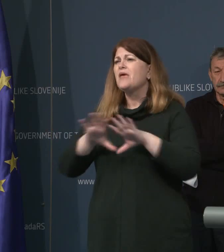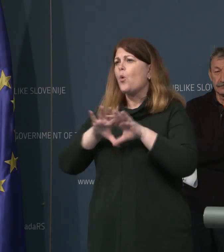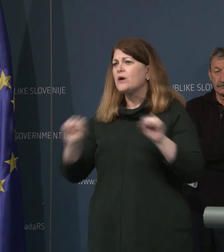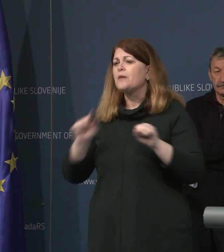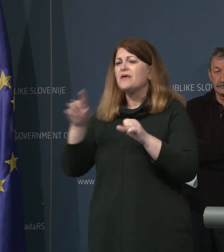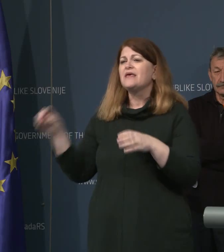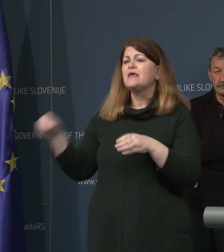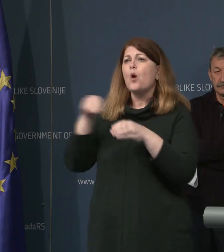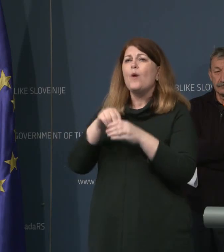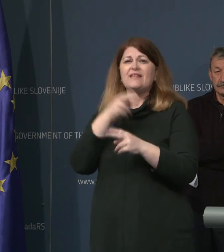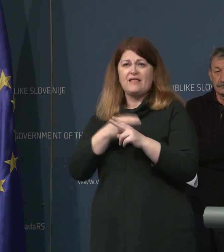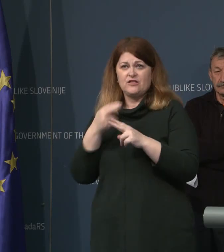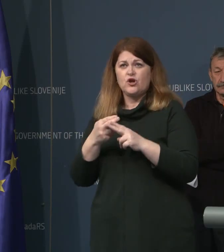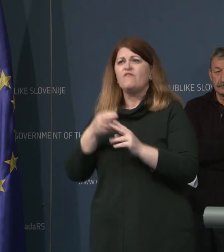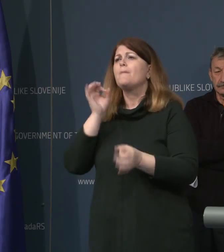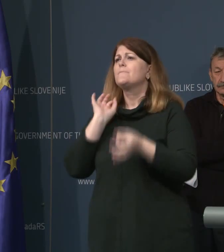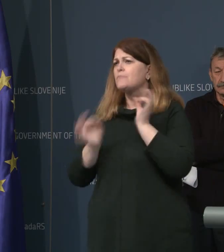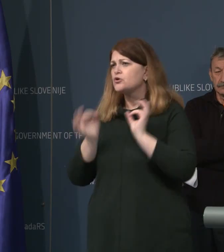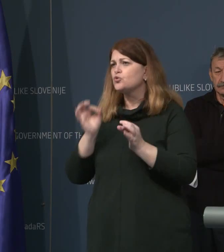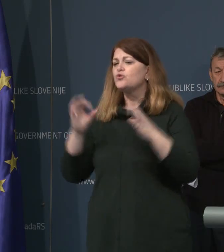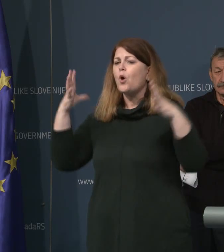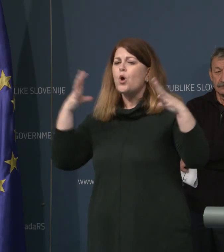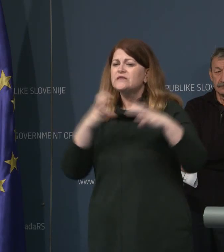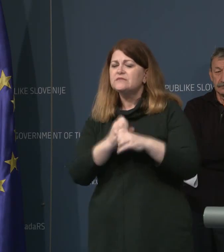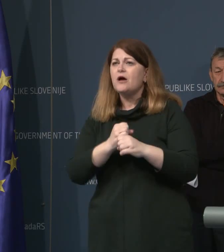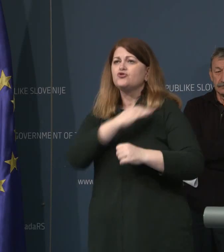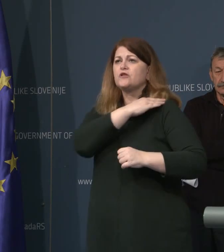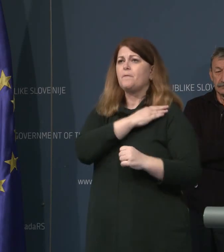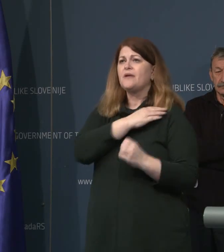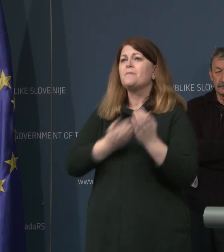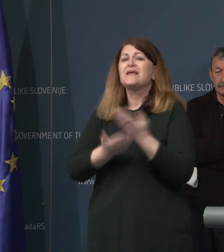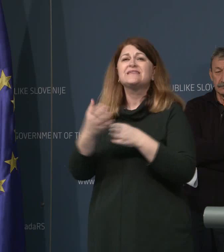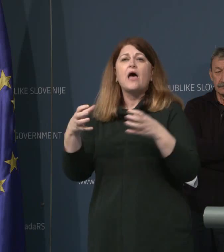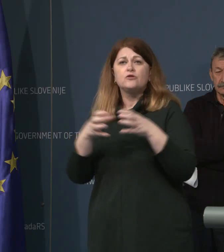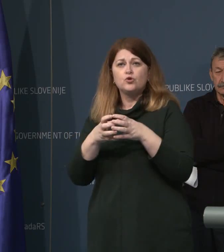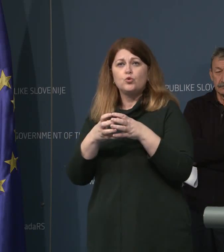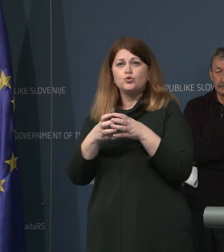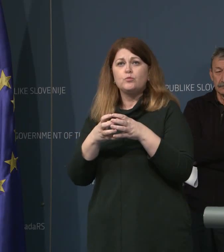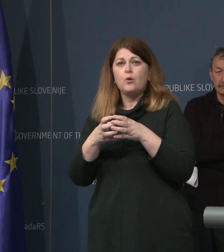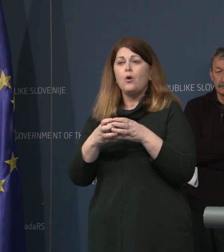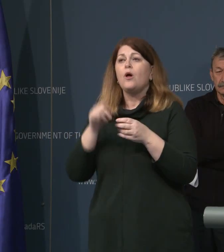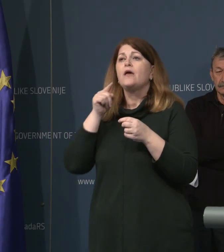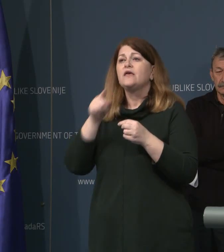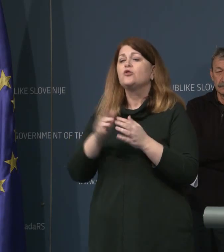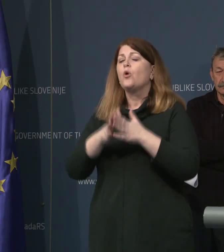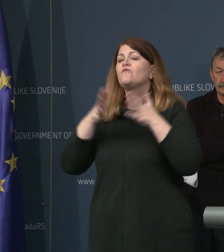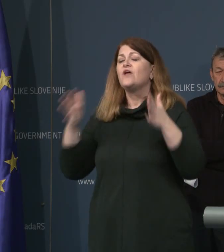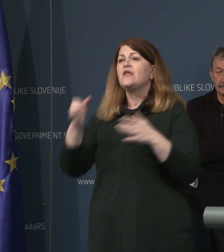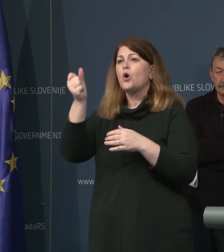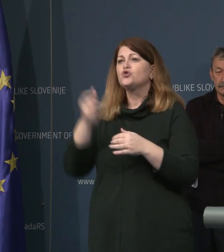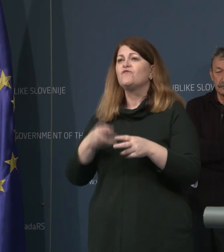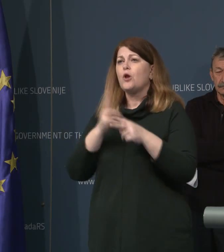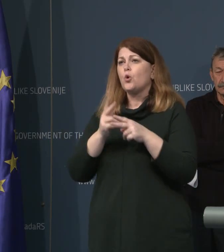ki jih je uvedla država, poskušamo zmanjšati breme za družbo, ki ga to veliko število